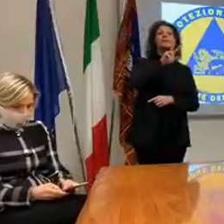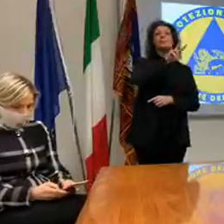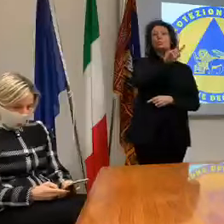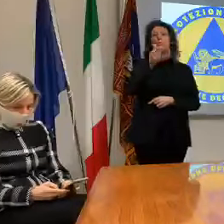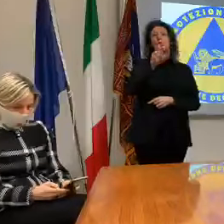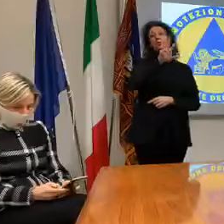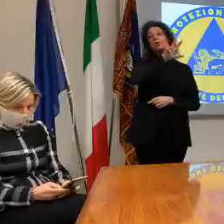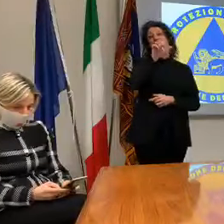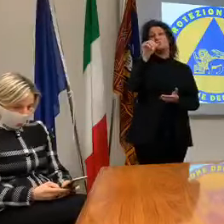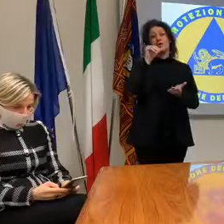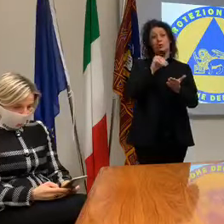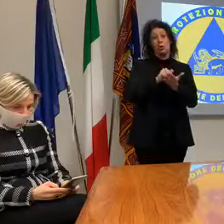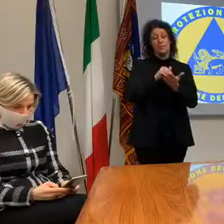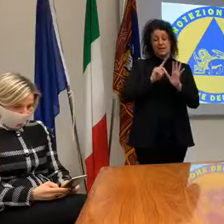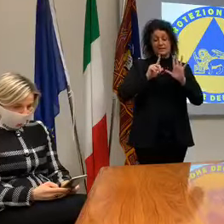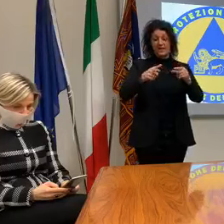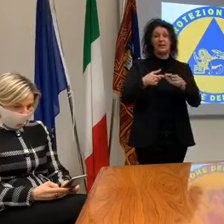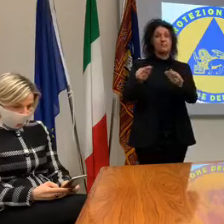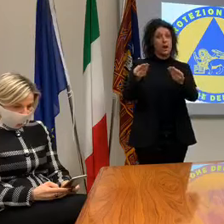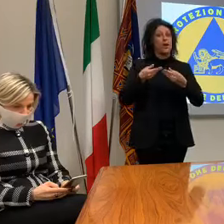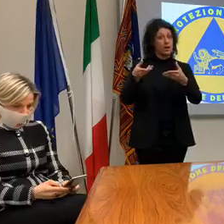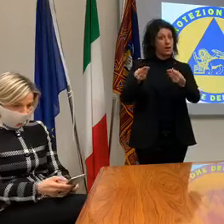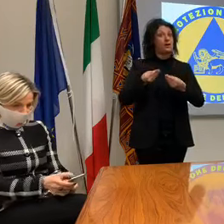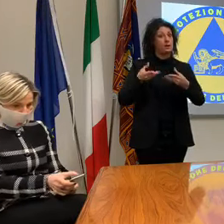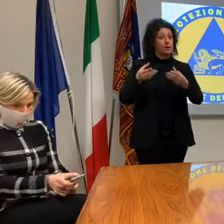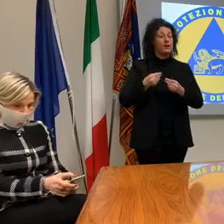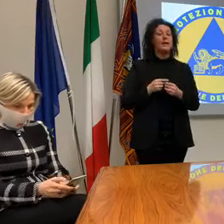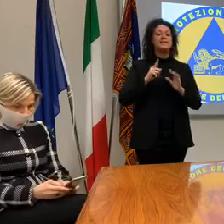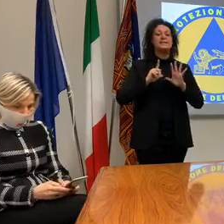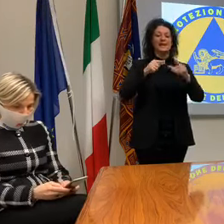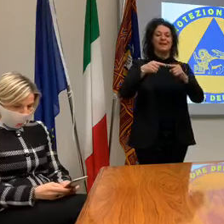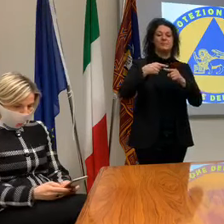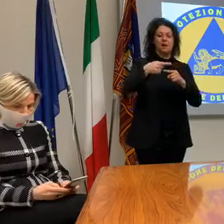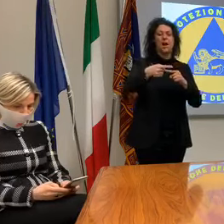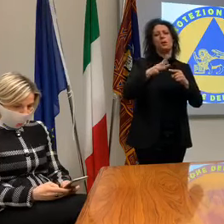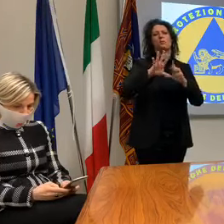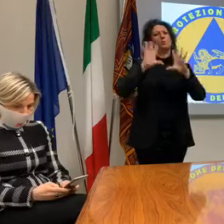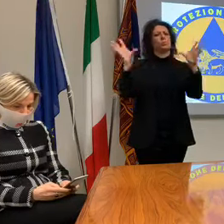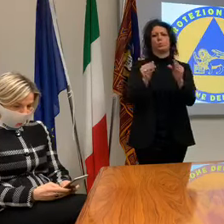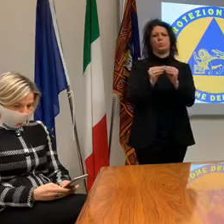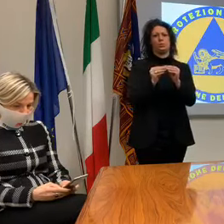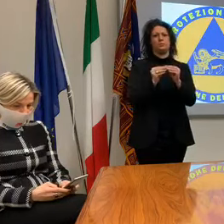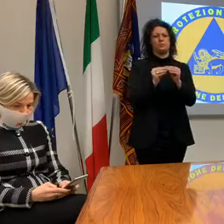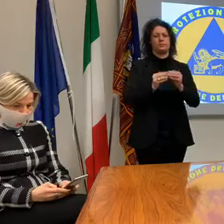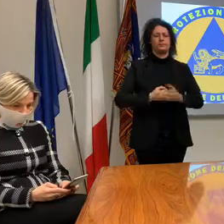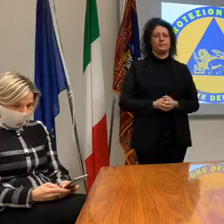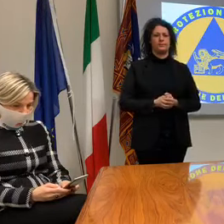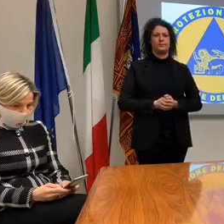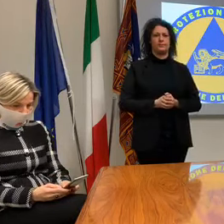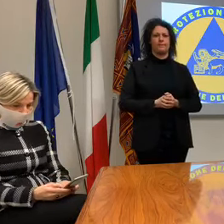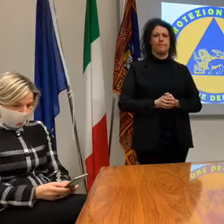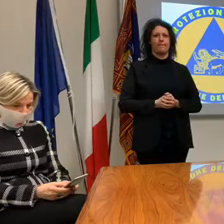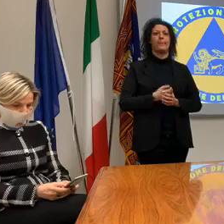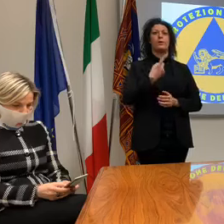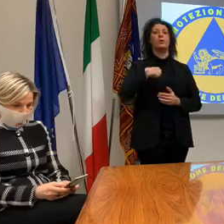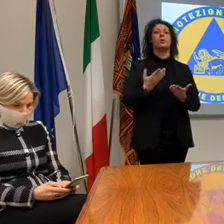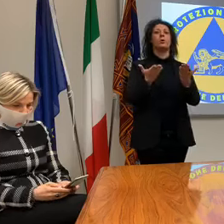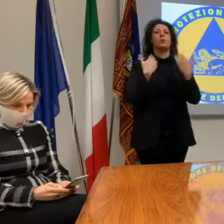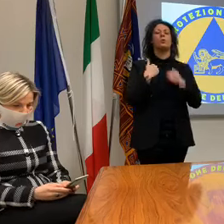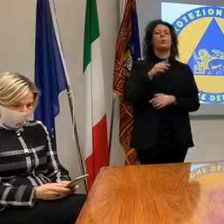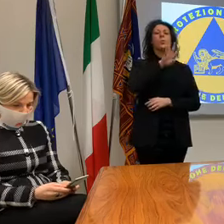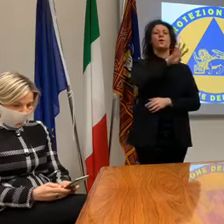anticipo e la prossima settimana a saldo il resto della fornitura. Abbiamo acquistato, anzi abbiamo acquistato 400.000